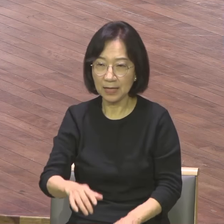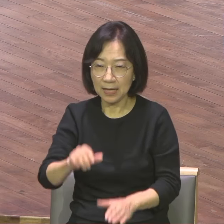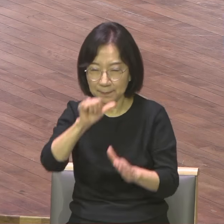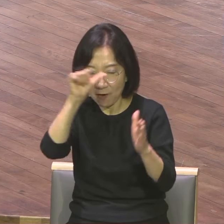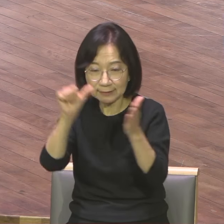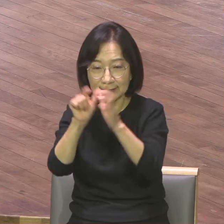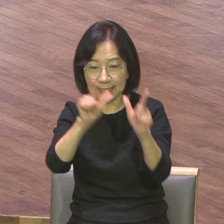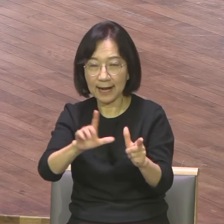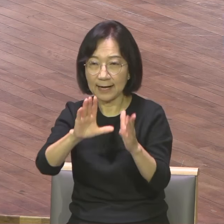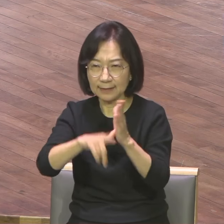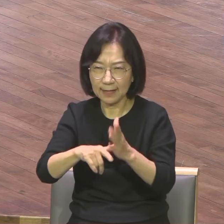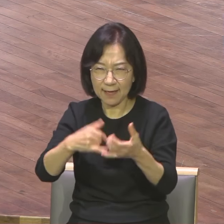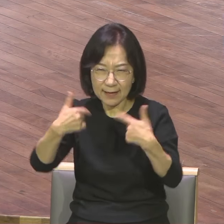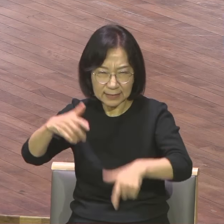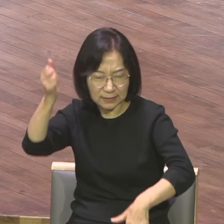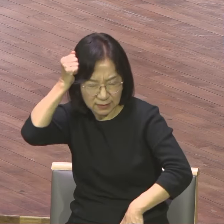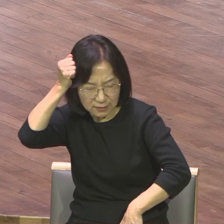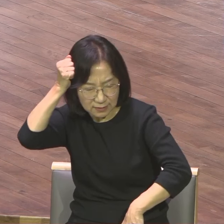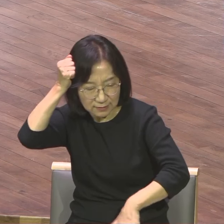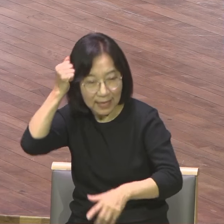붙잡았던 말씀이에요. 이 말씀.